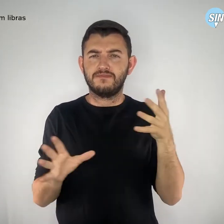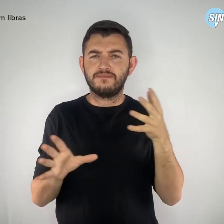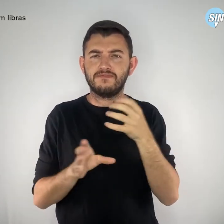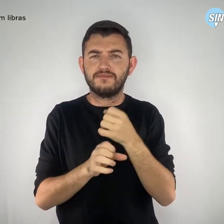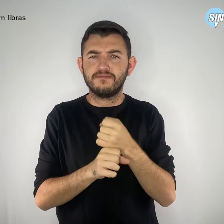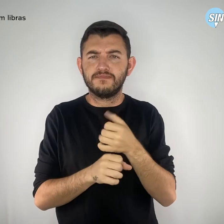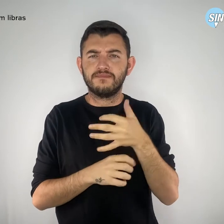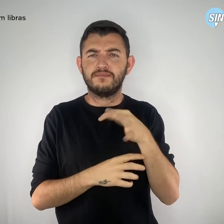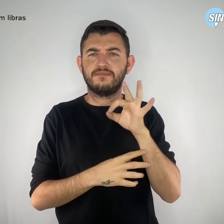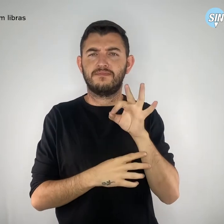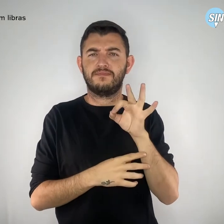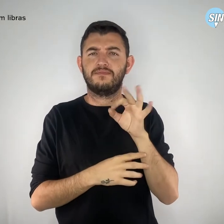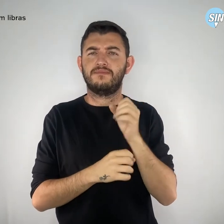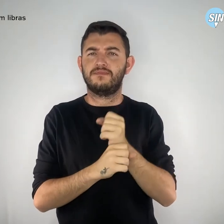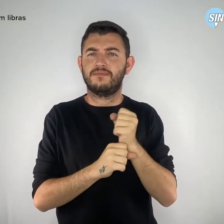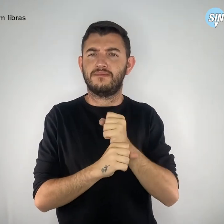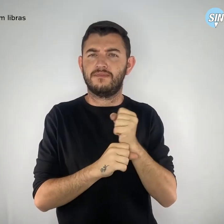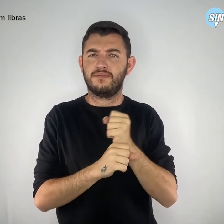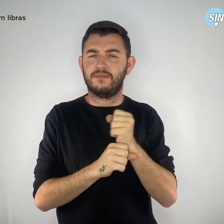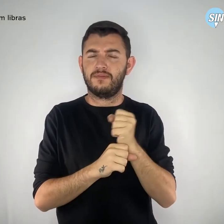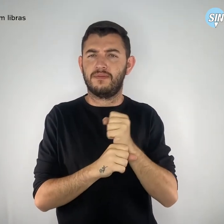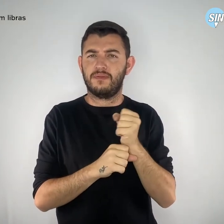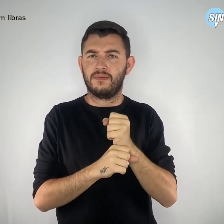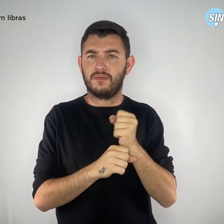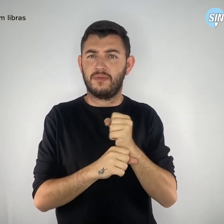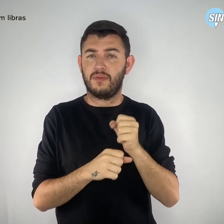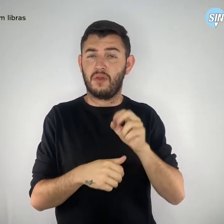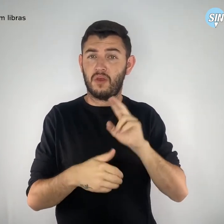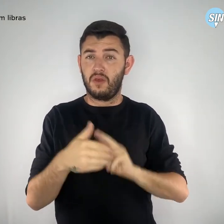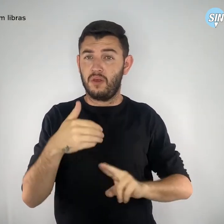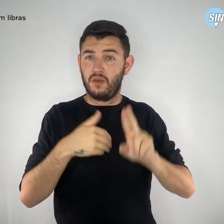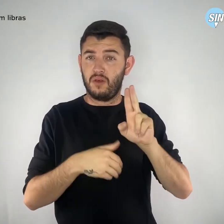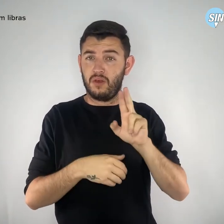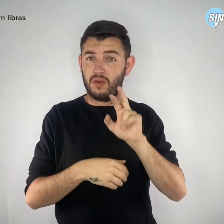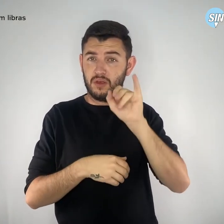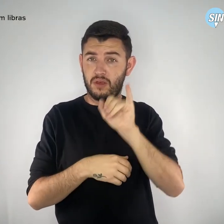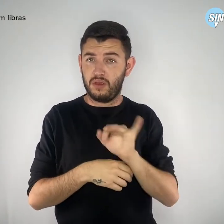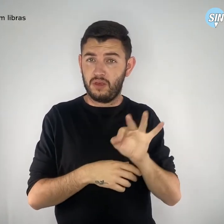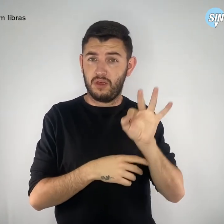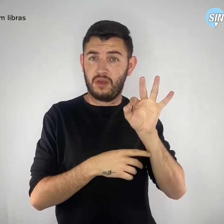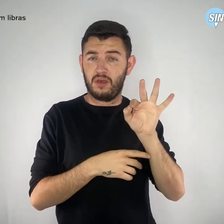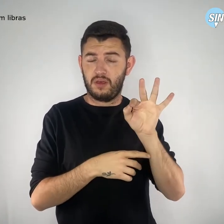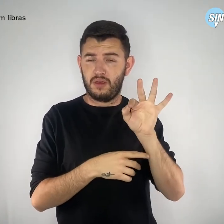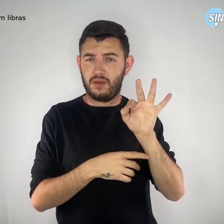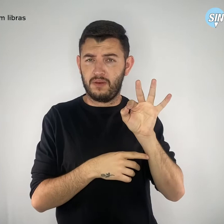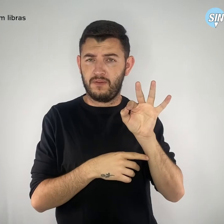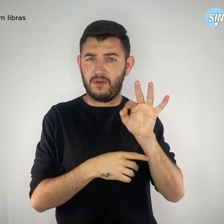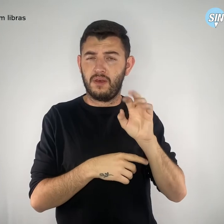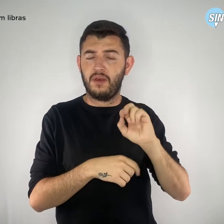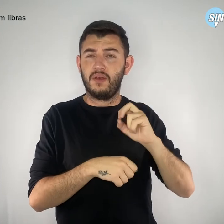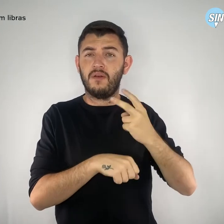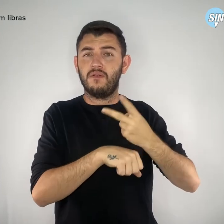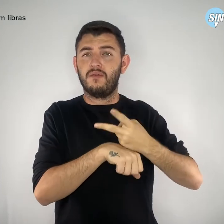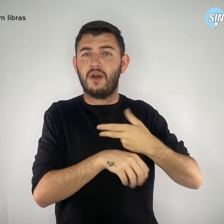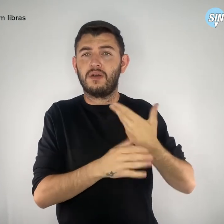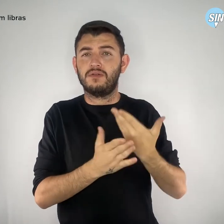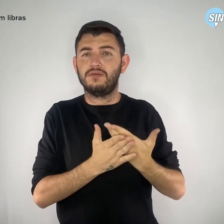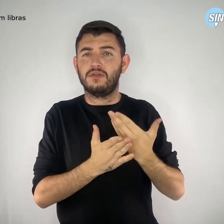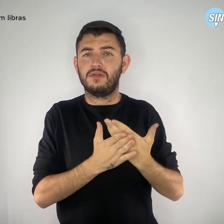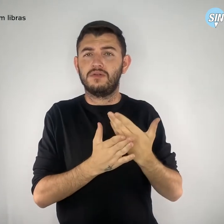a reserva de vagas nas universidades e institutos federais do país para